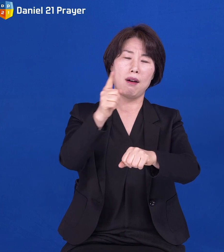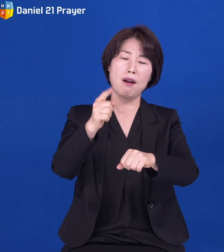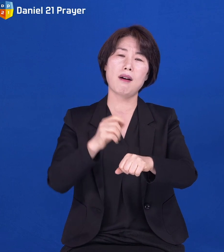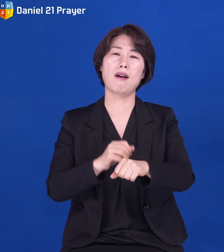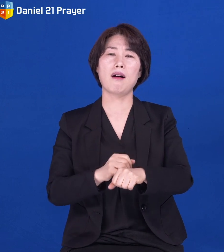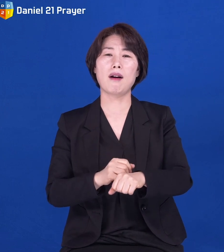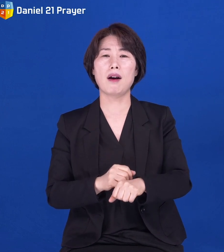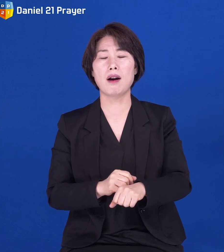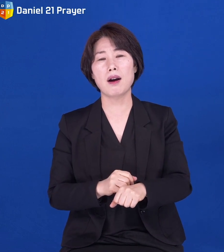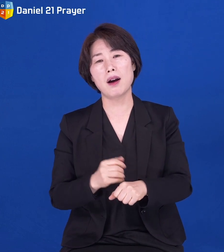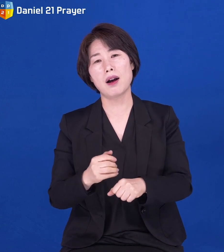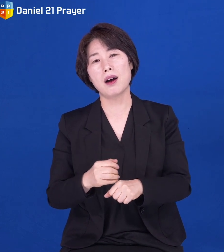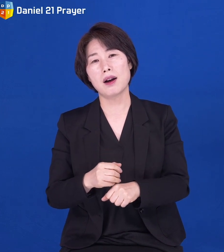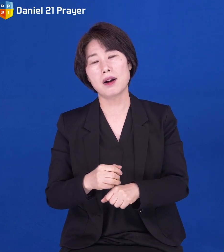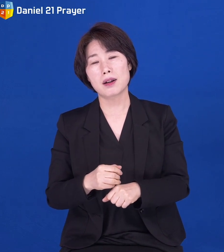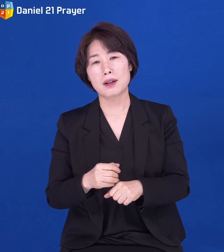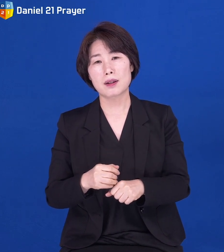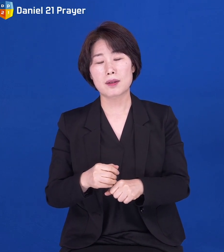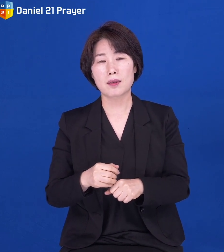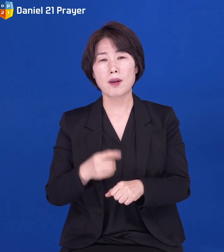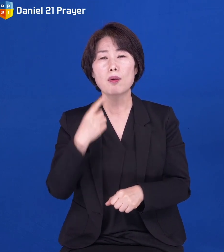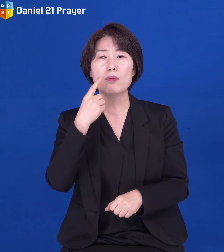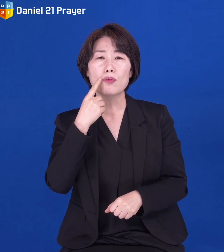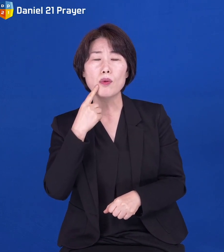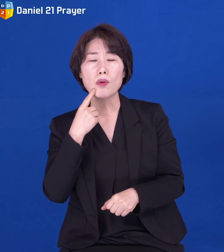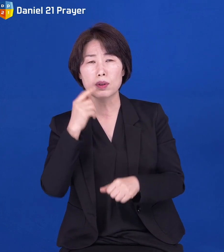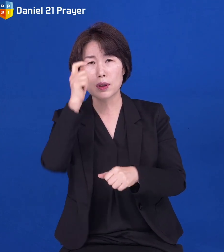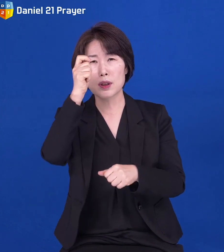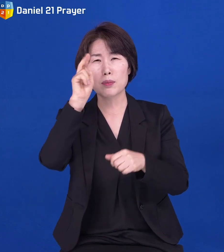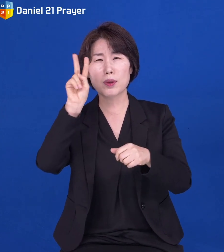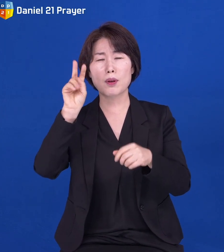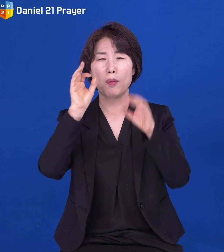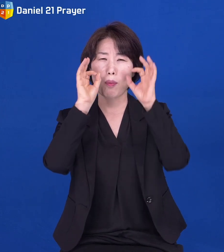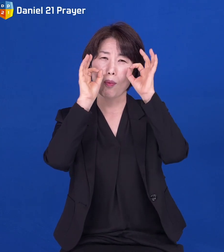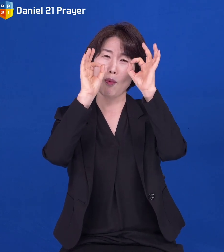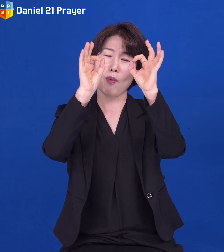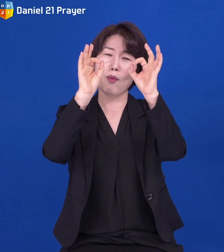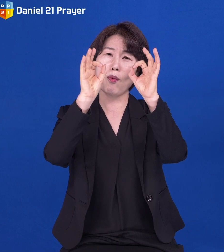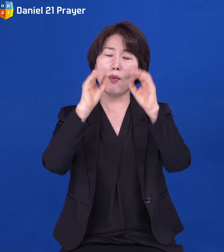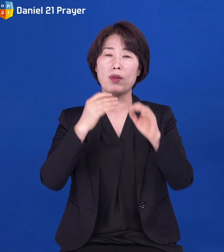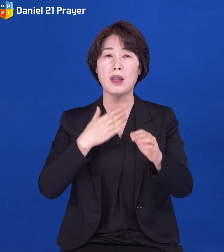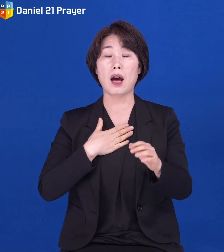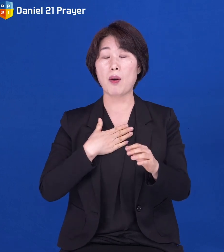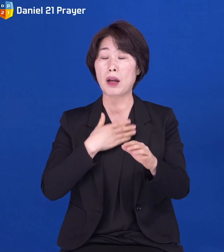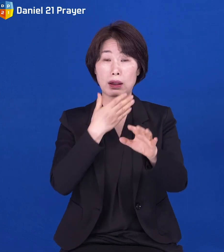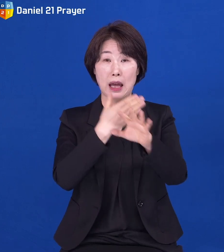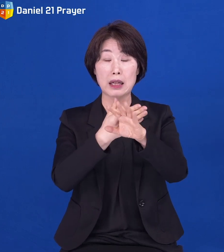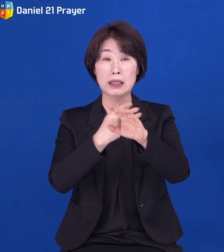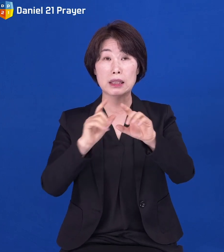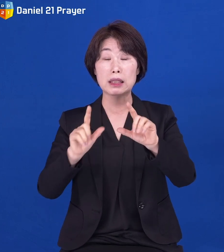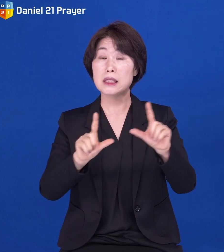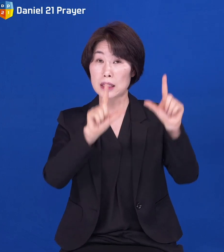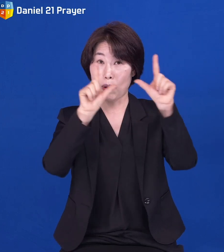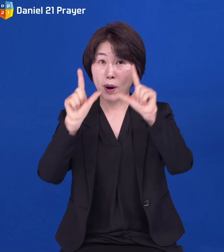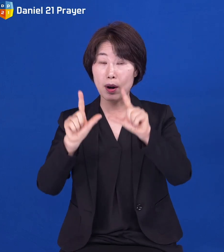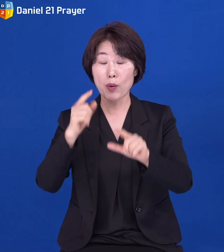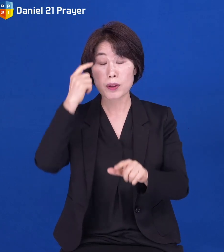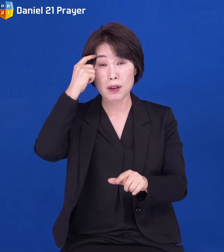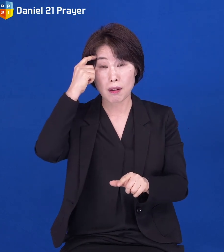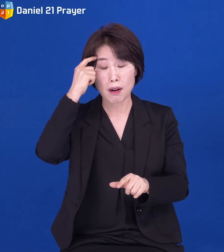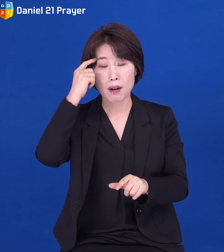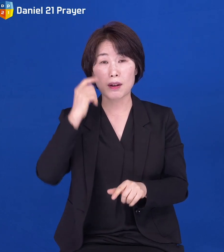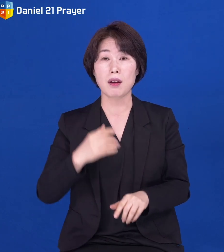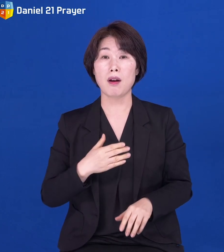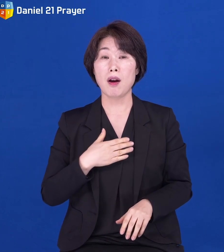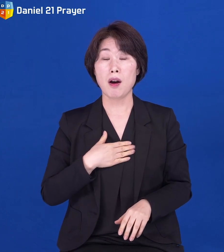하늘의 축복이다. 정말 볼 수 없는, 저는 정말 저와는 상관없는 먼 얘기라고 생각을 하고 있었는데, 저한테 내가 연예인이라니,